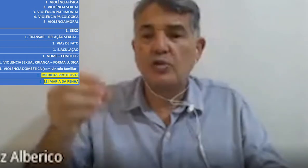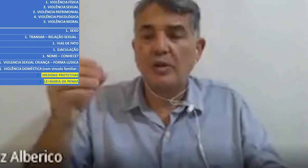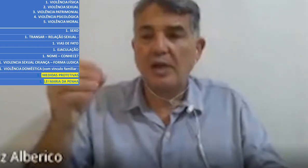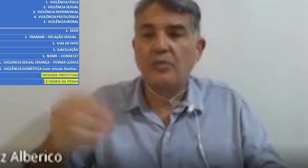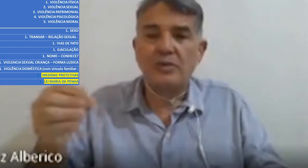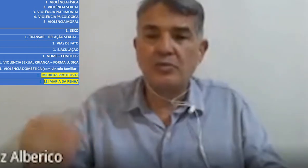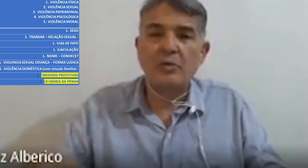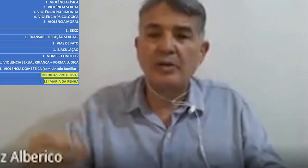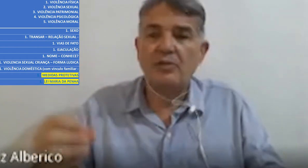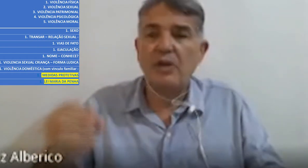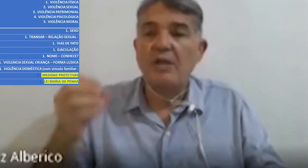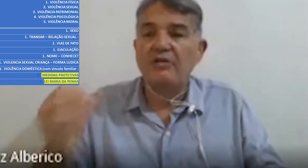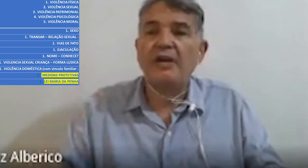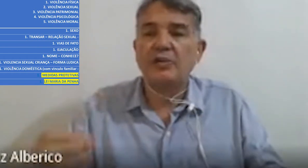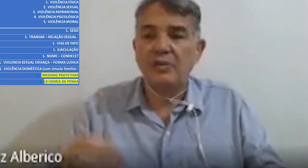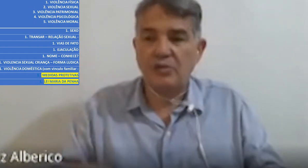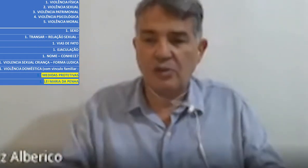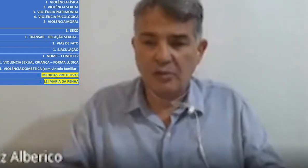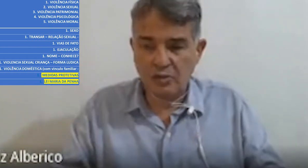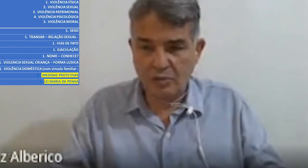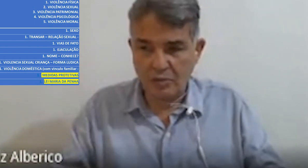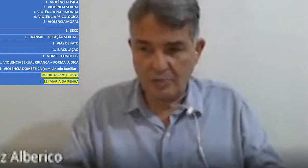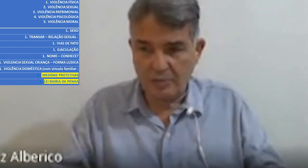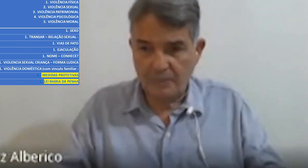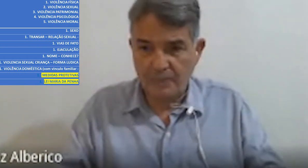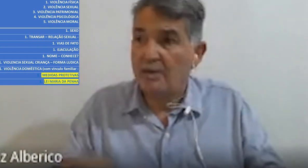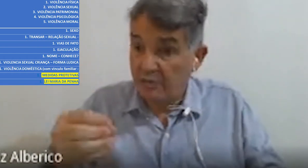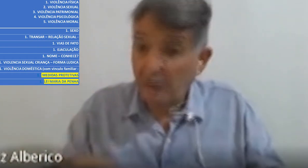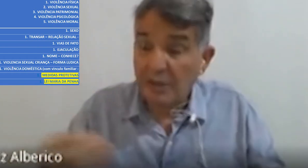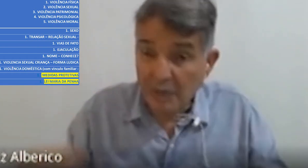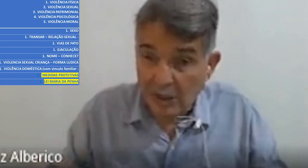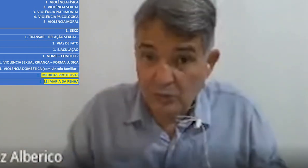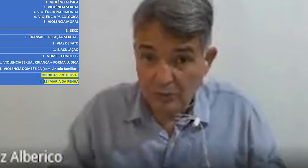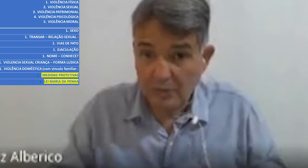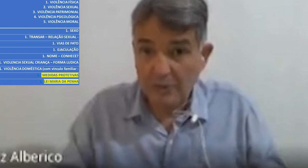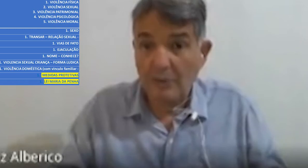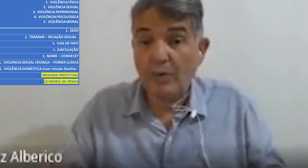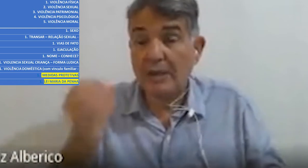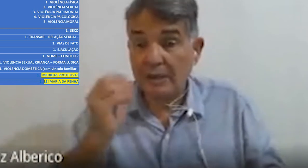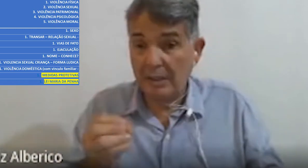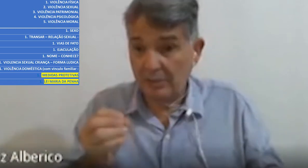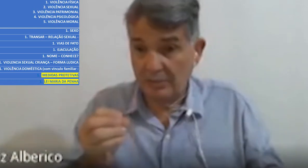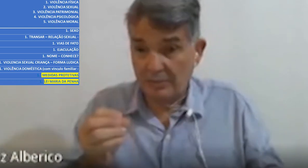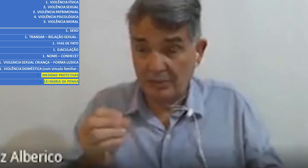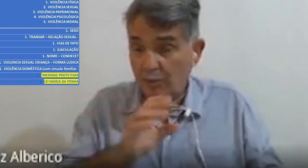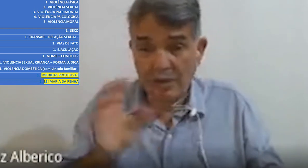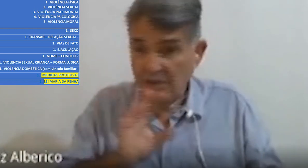isto, em muitos momentos, falta para o sujeito surdo. Falta mesmo. Porque, entendam, eu não estou